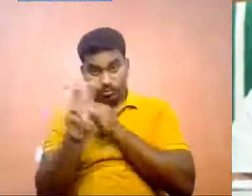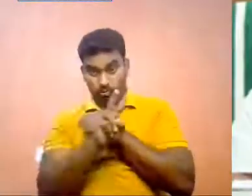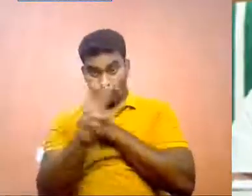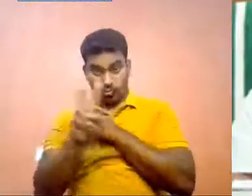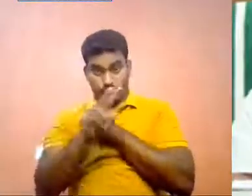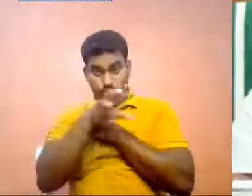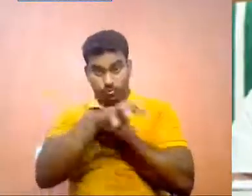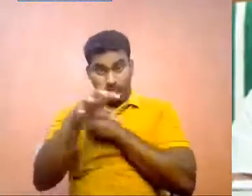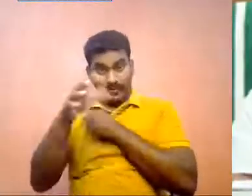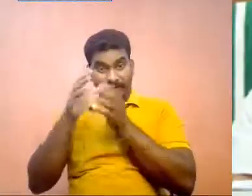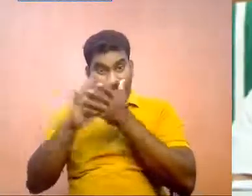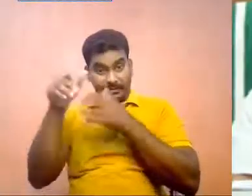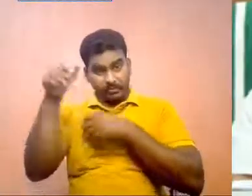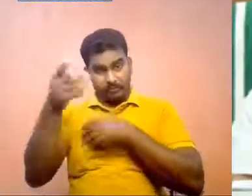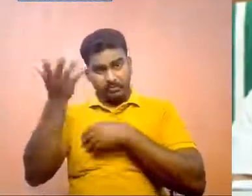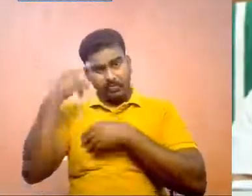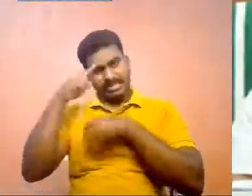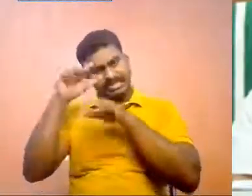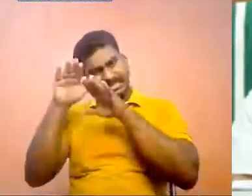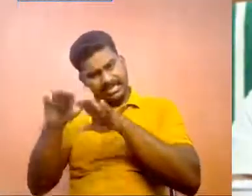അവർ പലരും നാട്ടിലെത്തിയവരുണ്ട്.